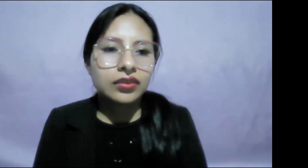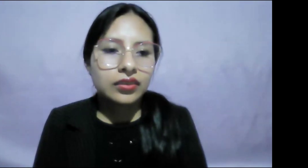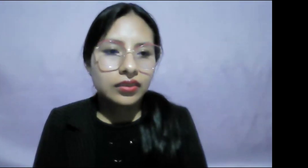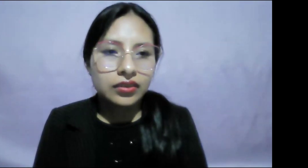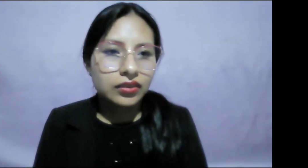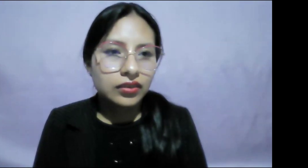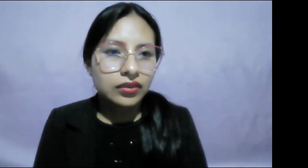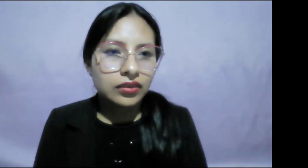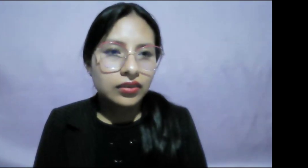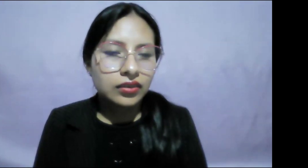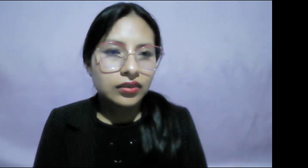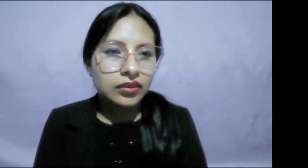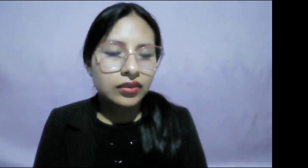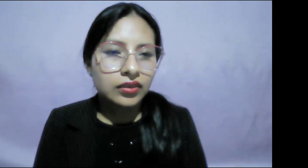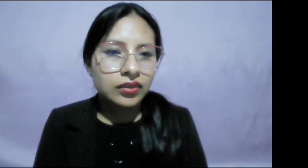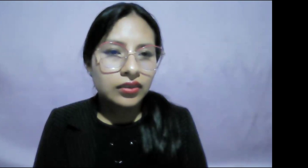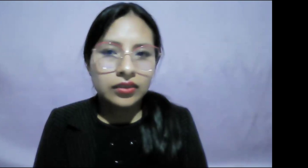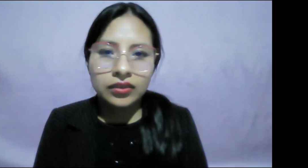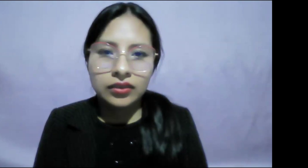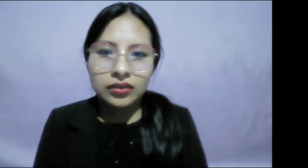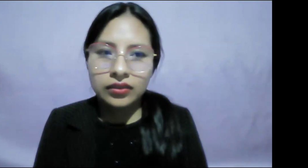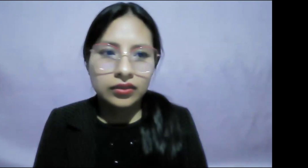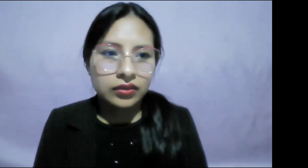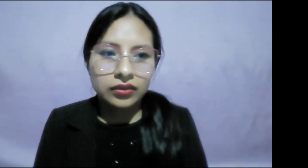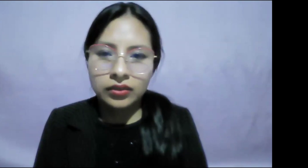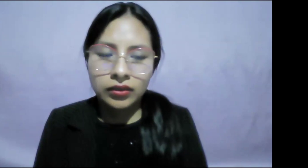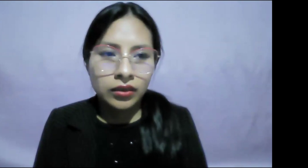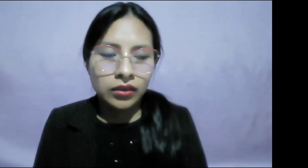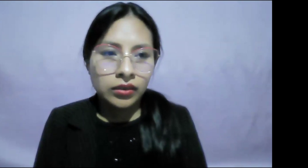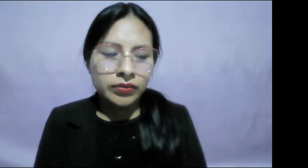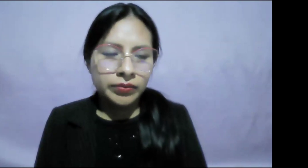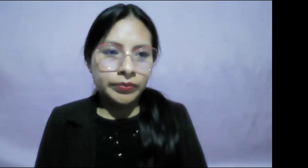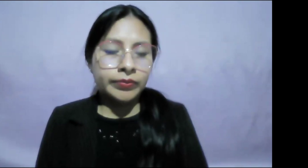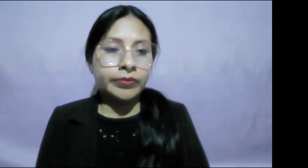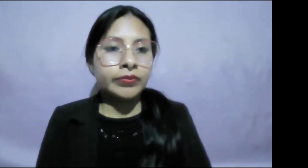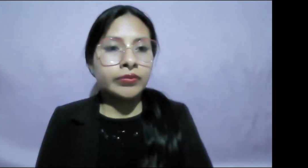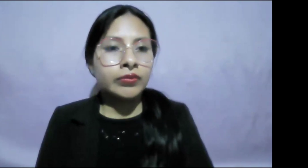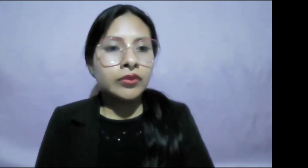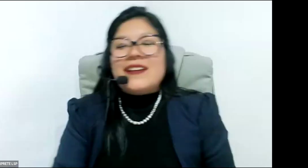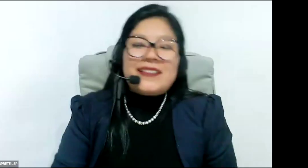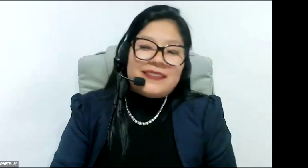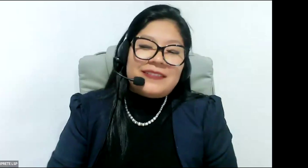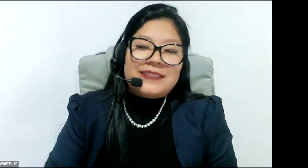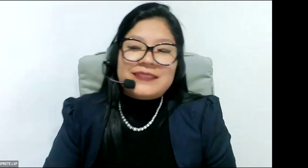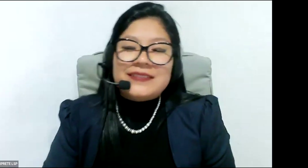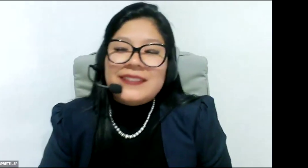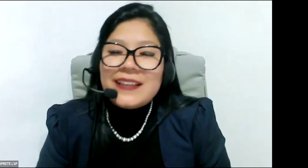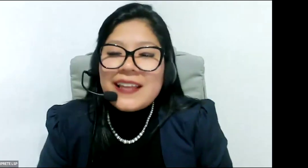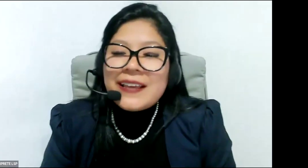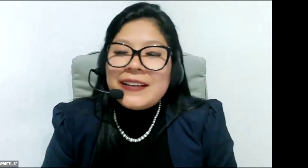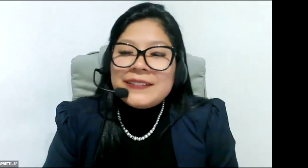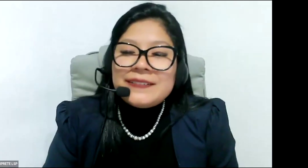Ajá Ahí está mi querida Guadalupe La más pequeñita del grupo a ver